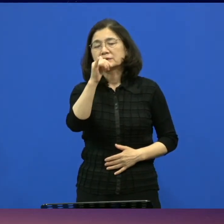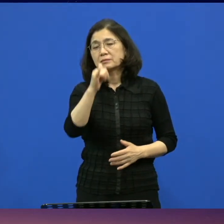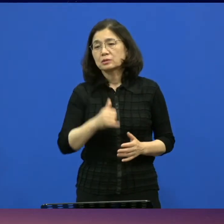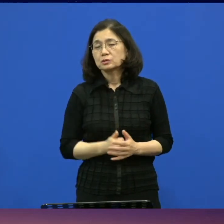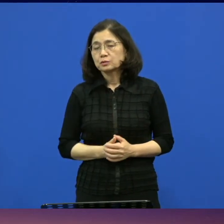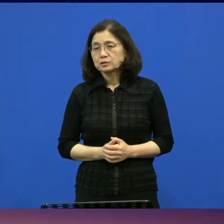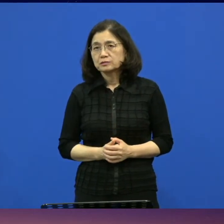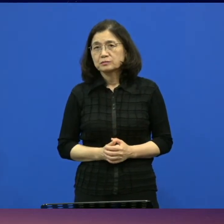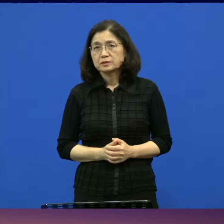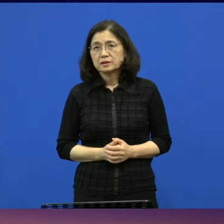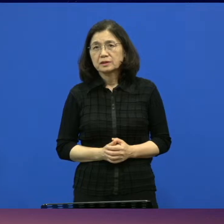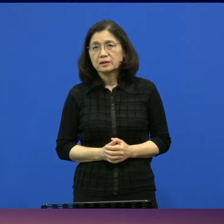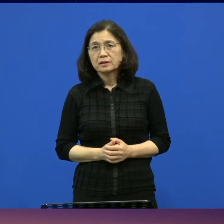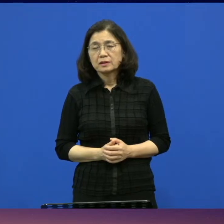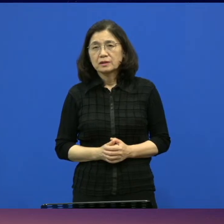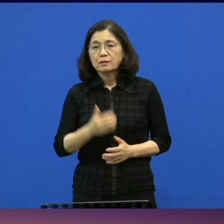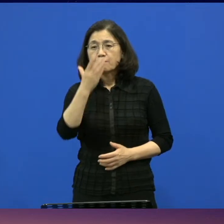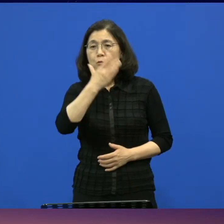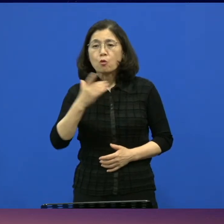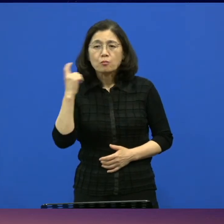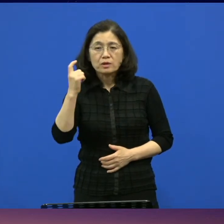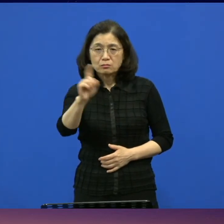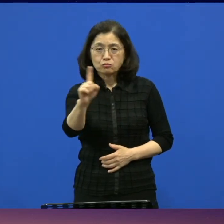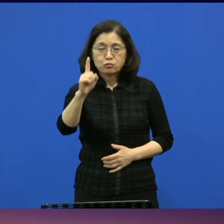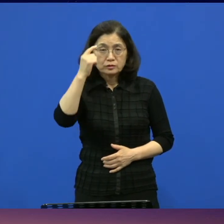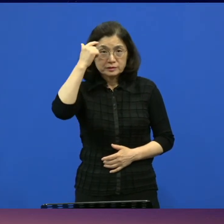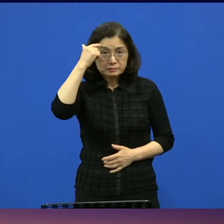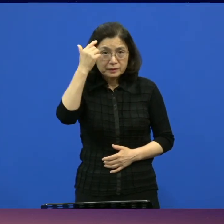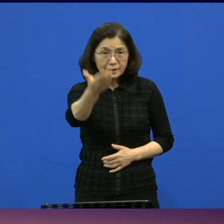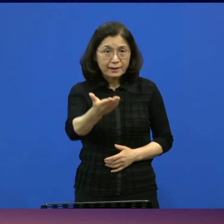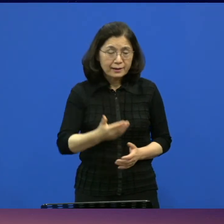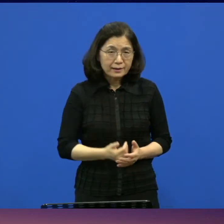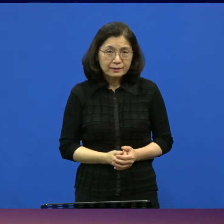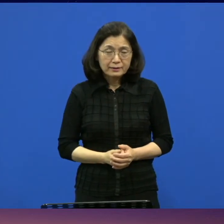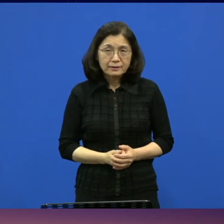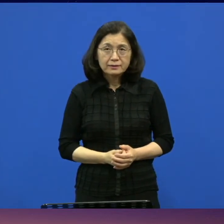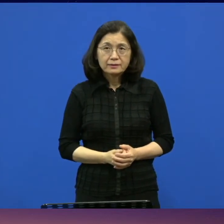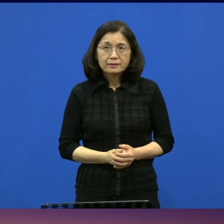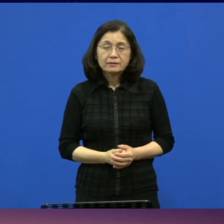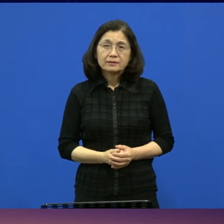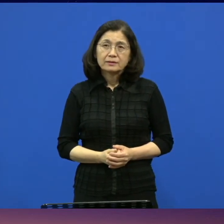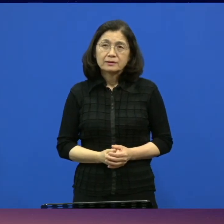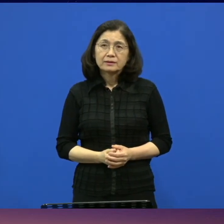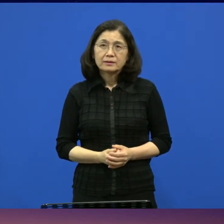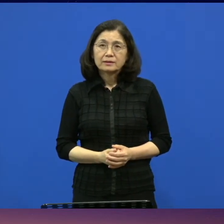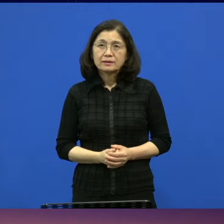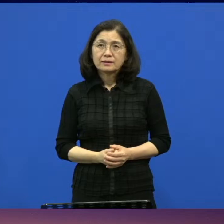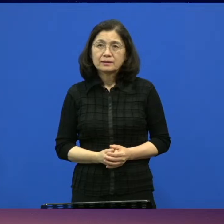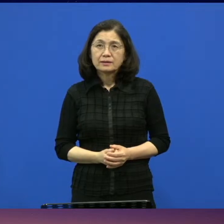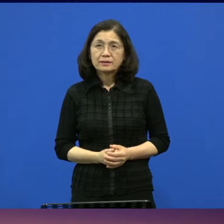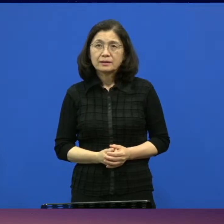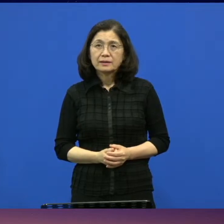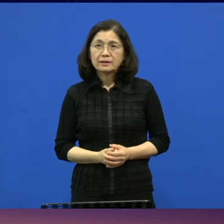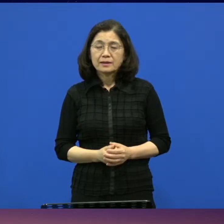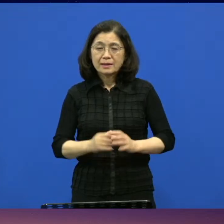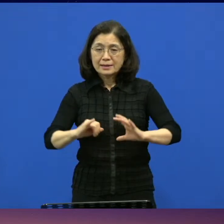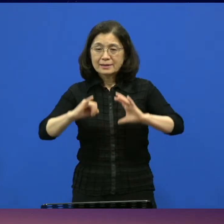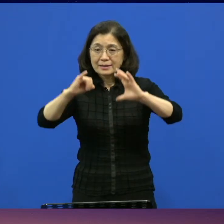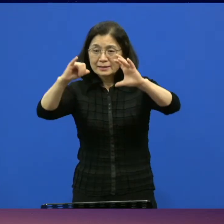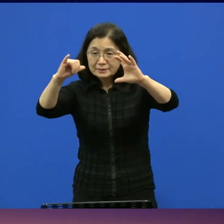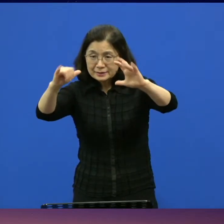거잖아요. 복음이 뭡니까? 여러분, 세상은요, 우리가 완벽해져야 사랑을 받는다고